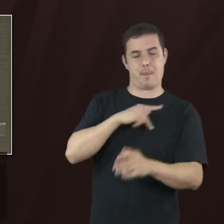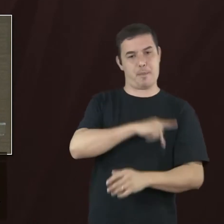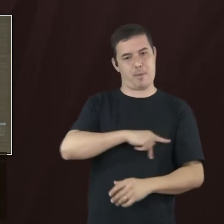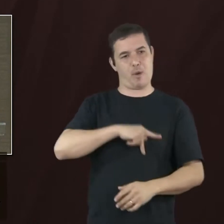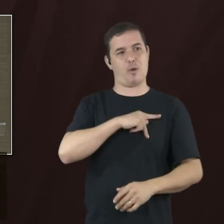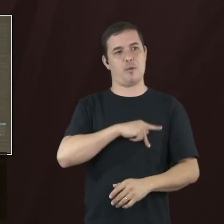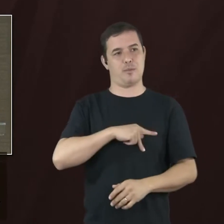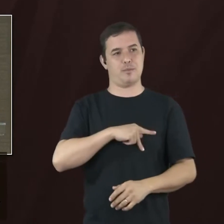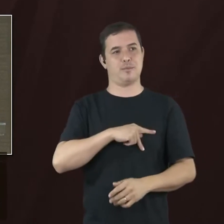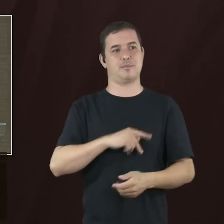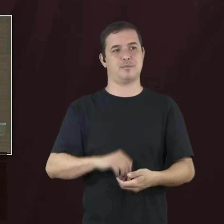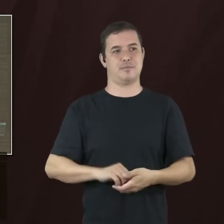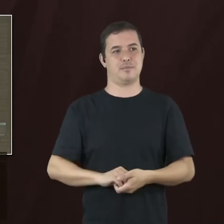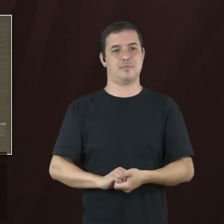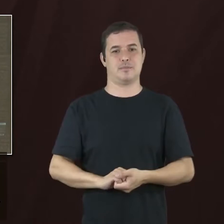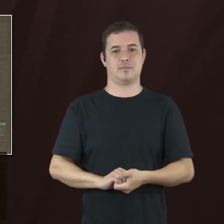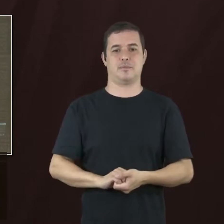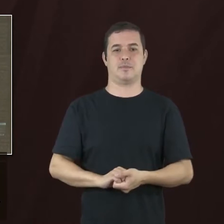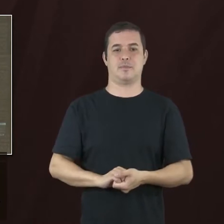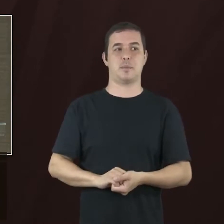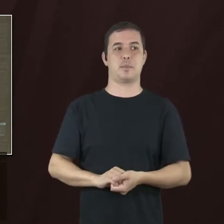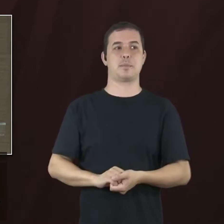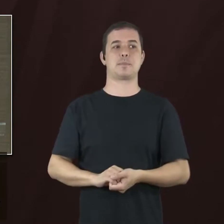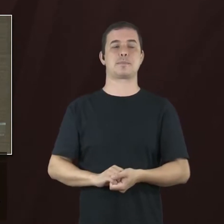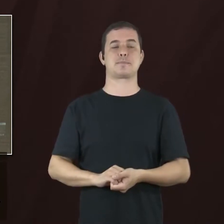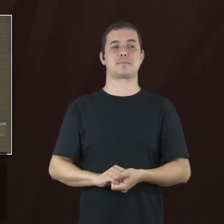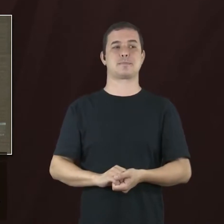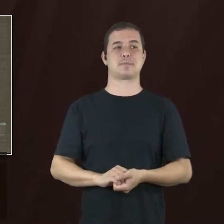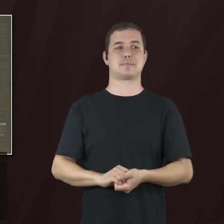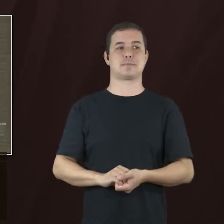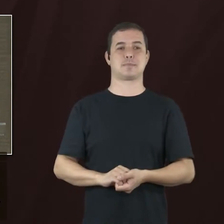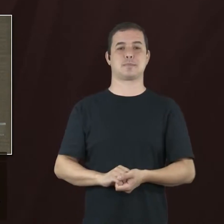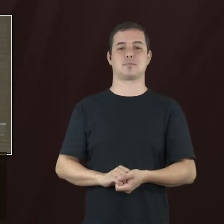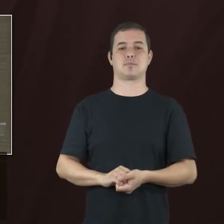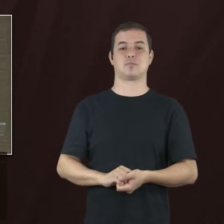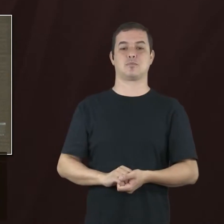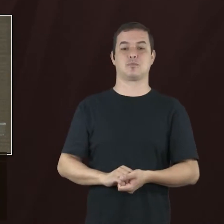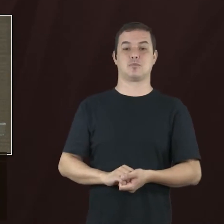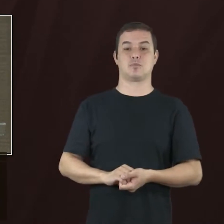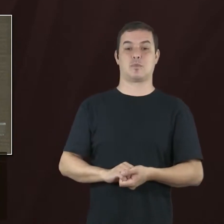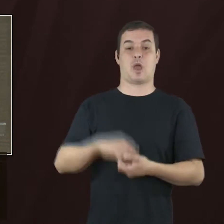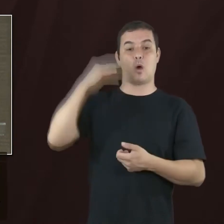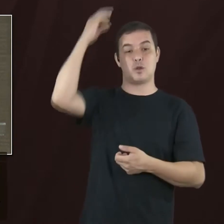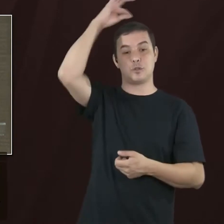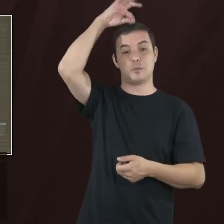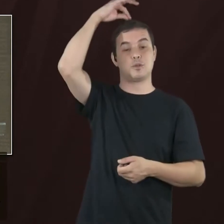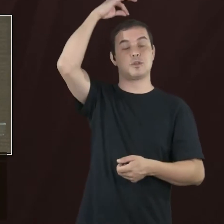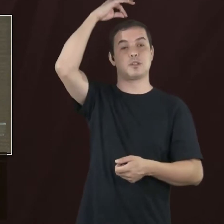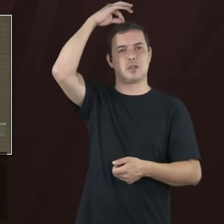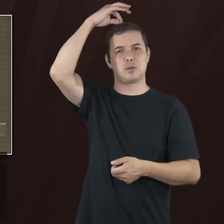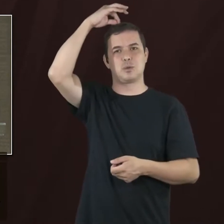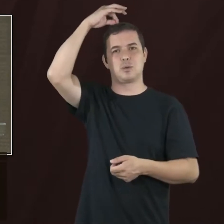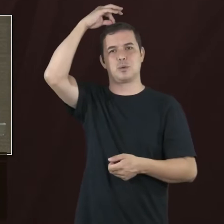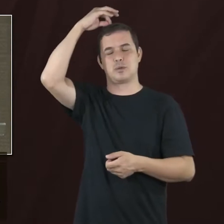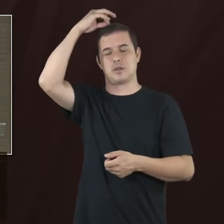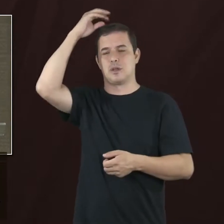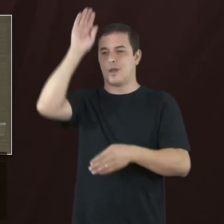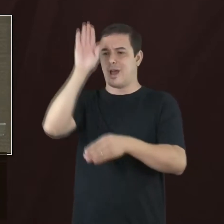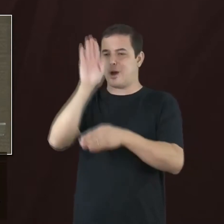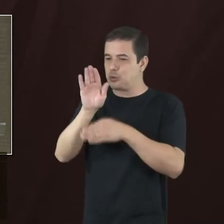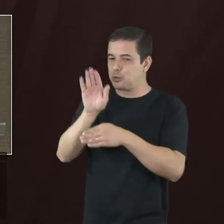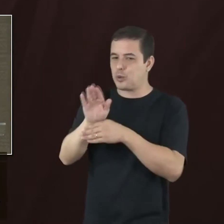sido o nosso procedimento entre vós e por amor de vós. Os